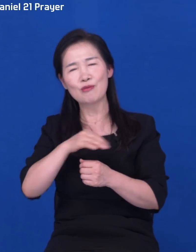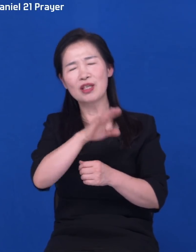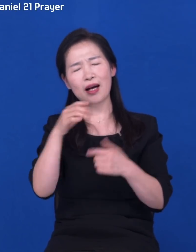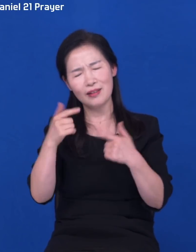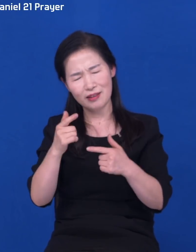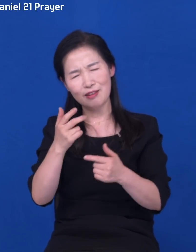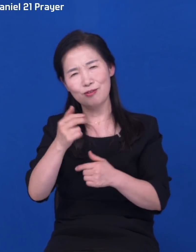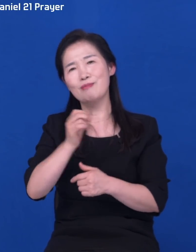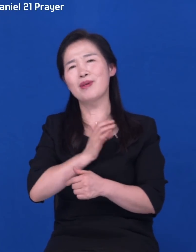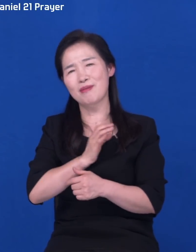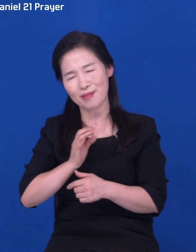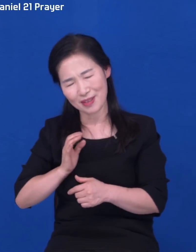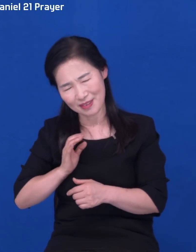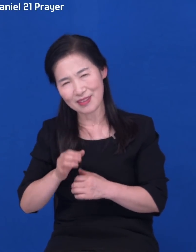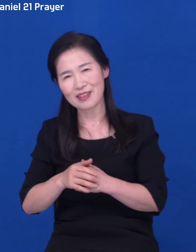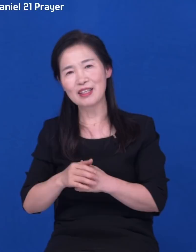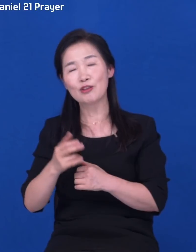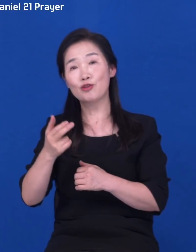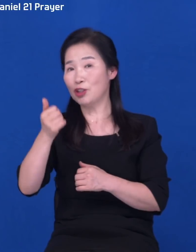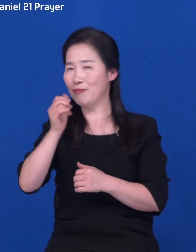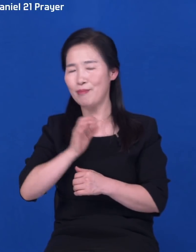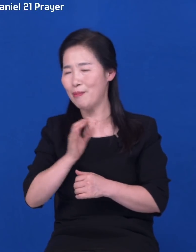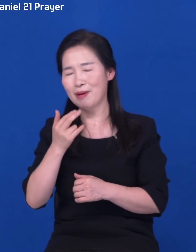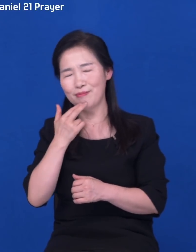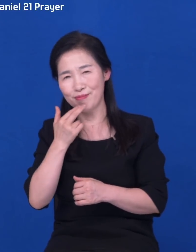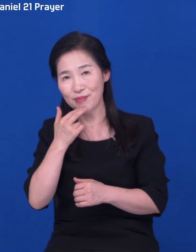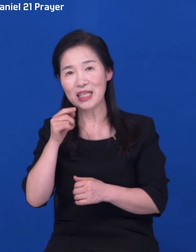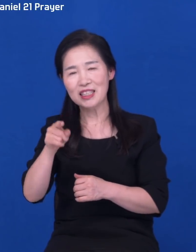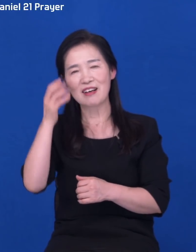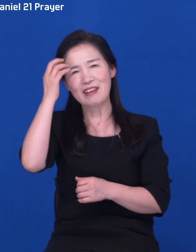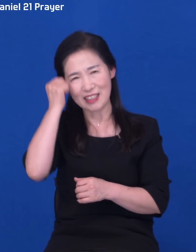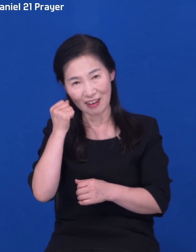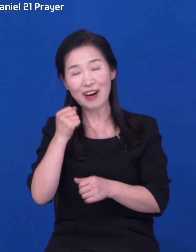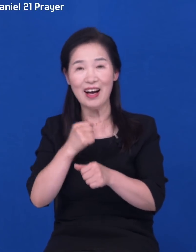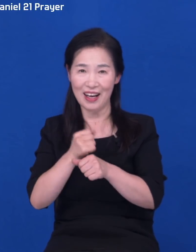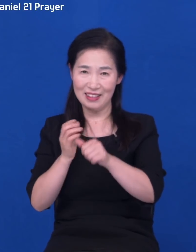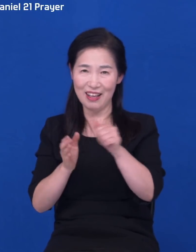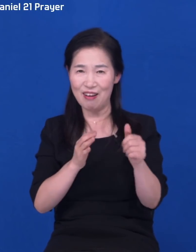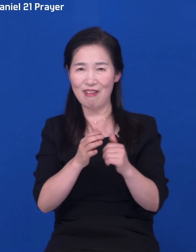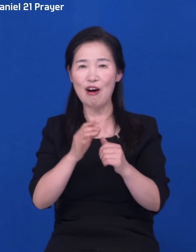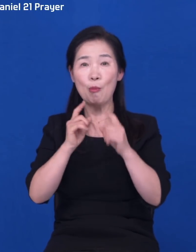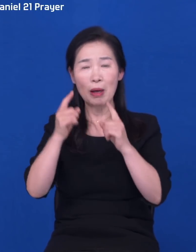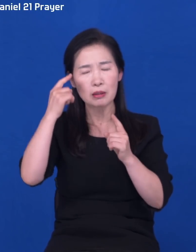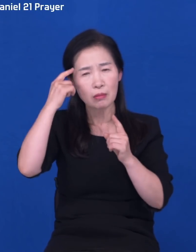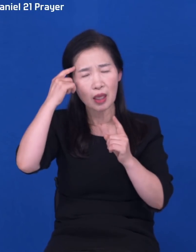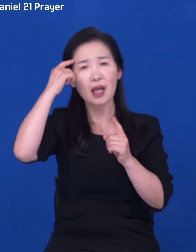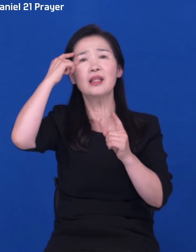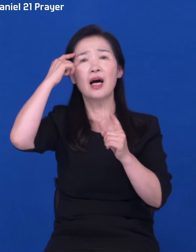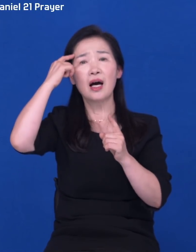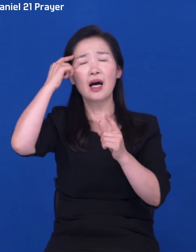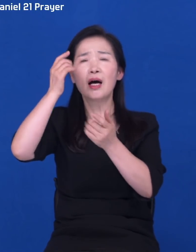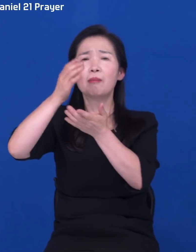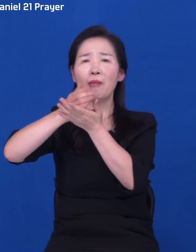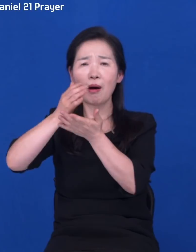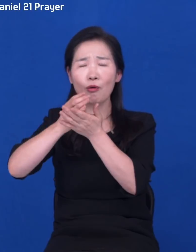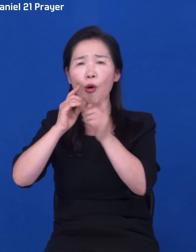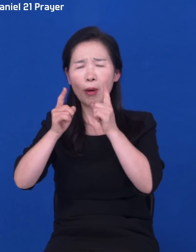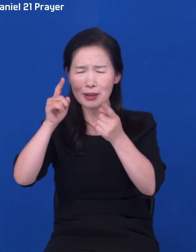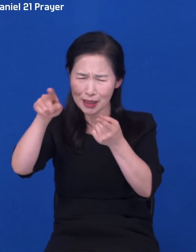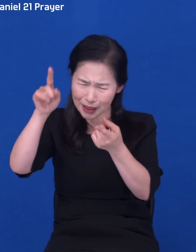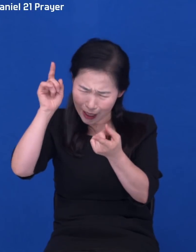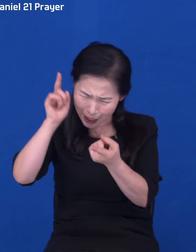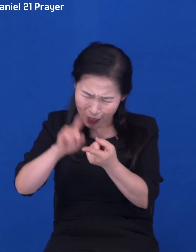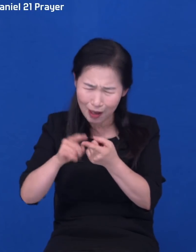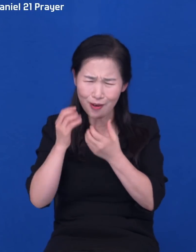주님은 절대 배반하지 않으십니다. 이거를 명심하시고 말씀을 깨닫지 마시고 말씀을 그대로 믿고